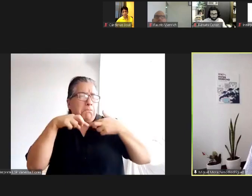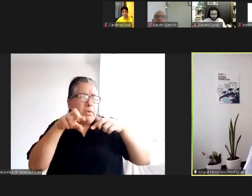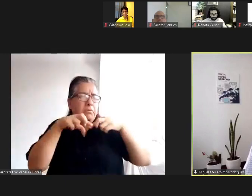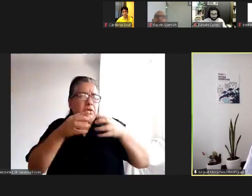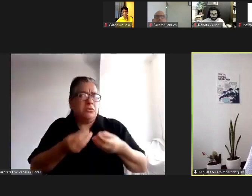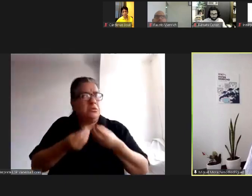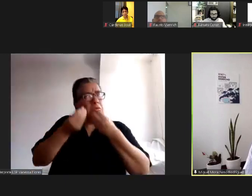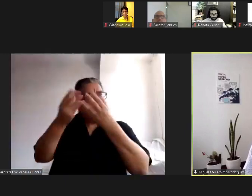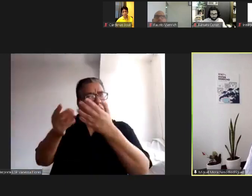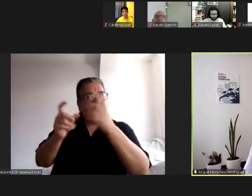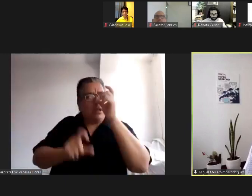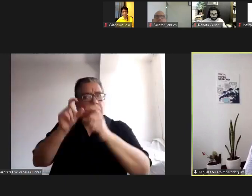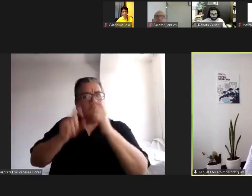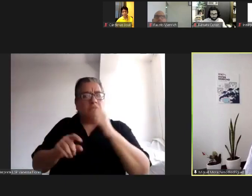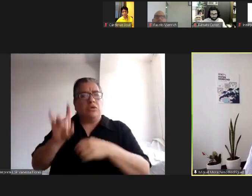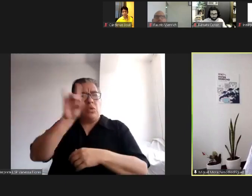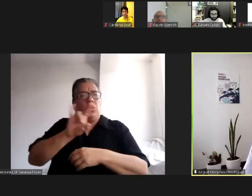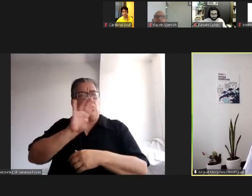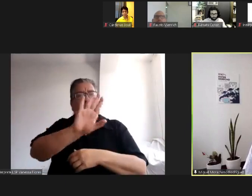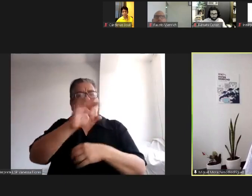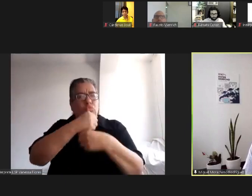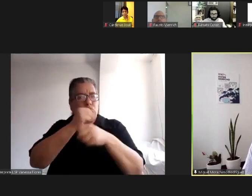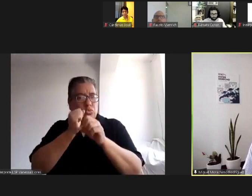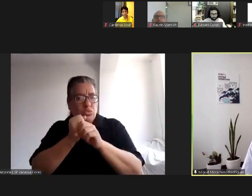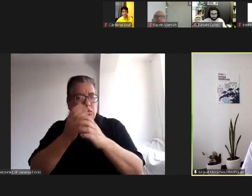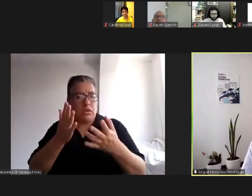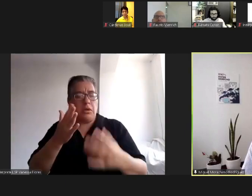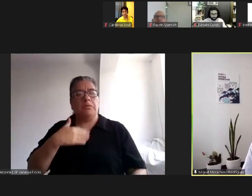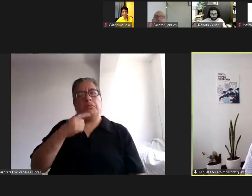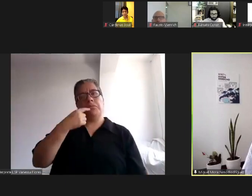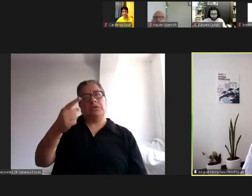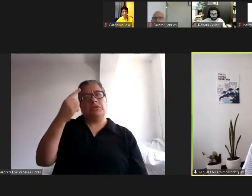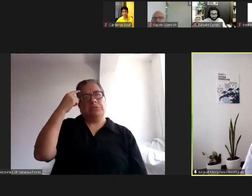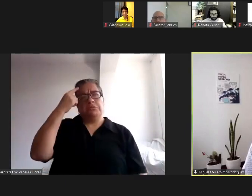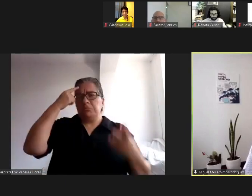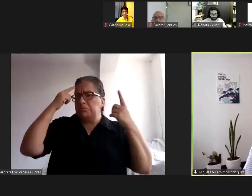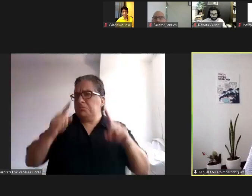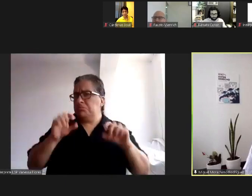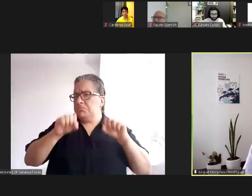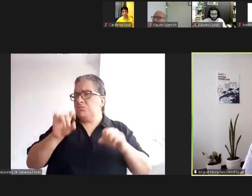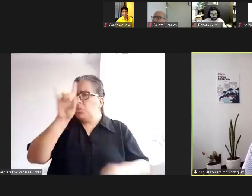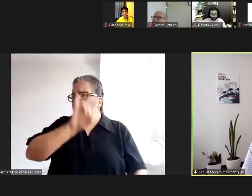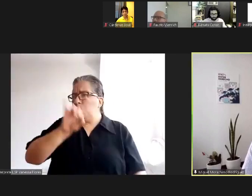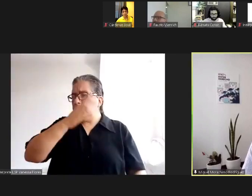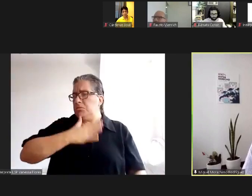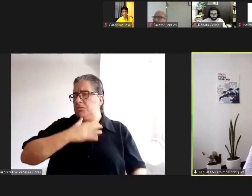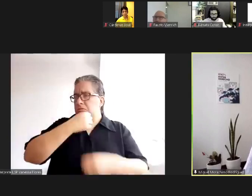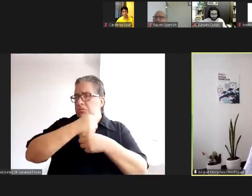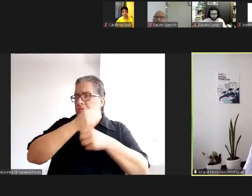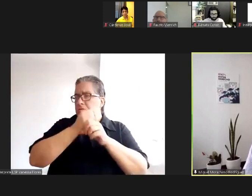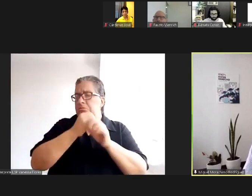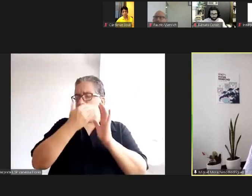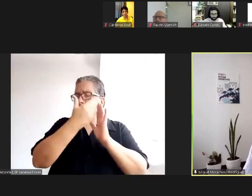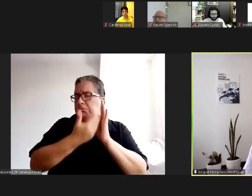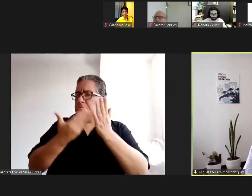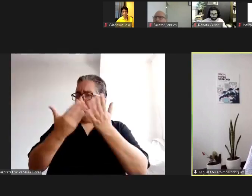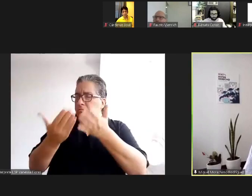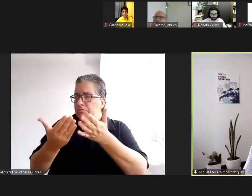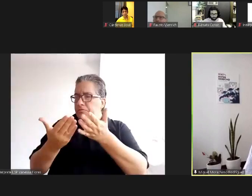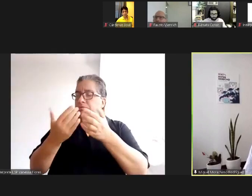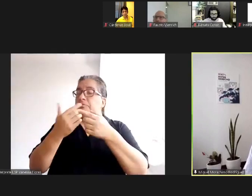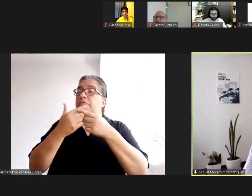las personas que accedan a sus obras y ustedes pueden decir, mira, yo estoy de acuerdo con que tú uses mi obra, de pronto le